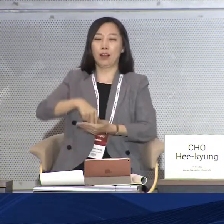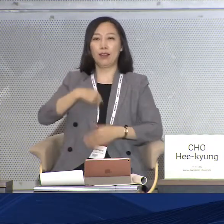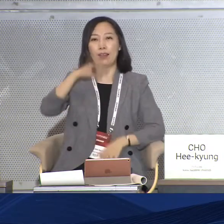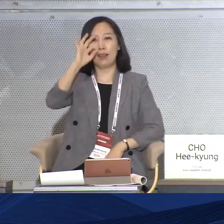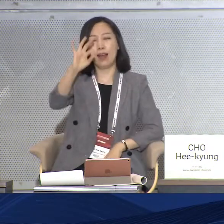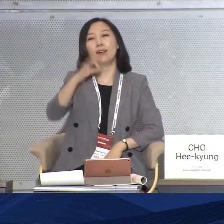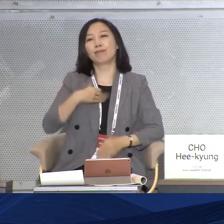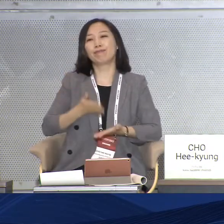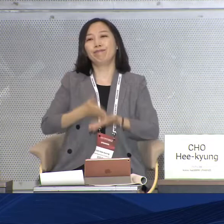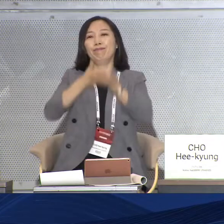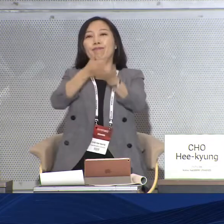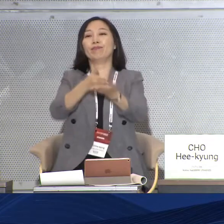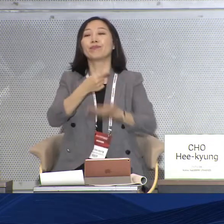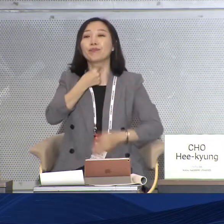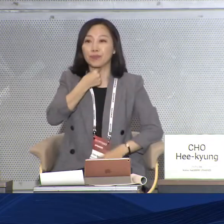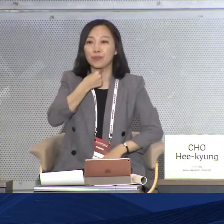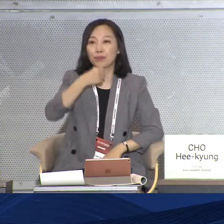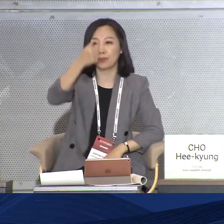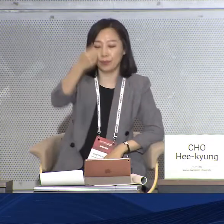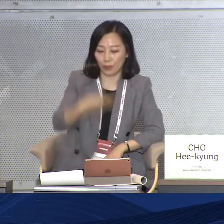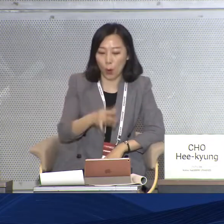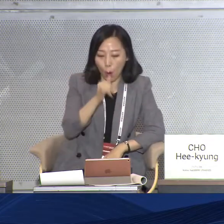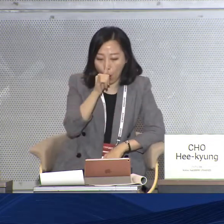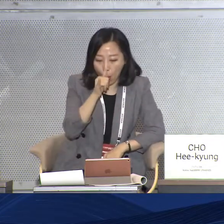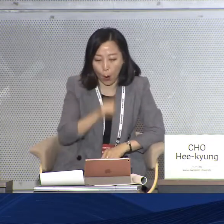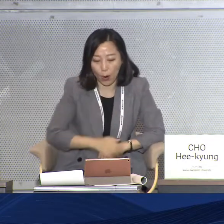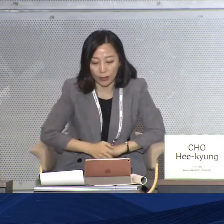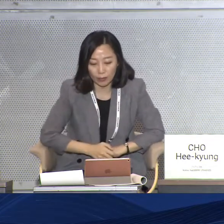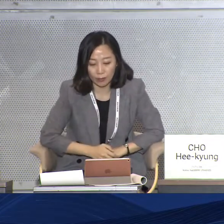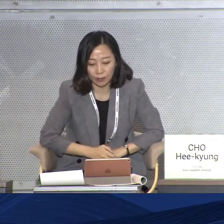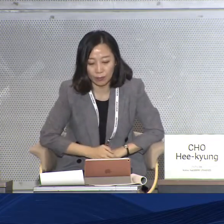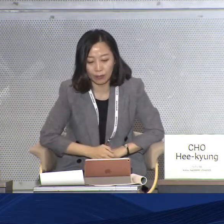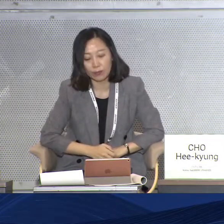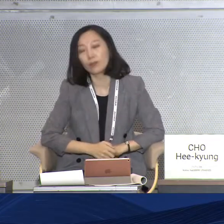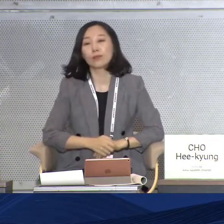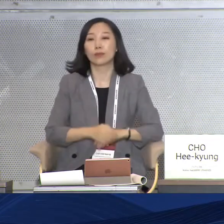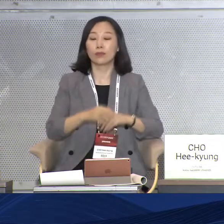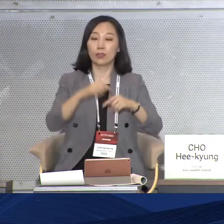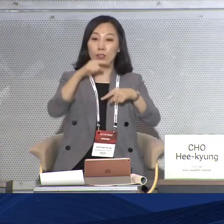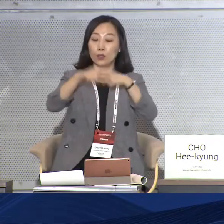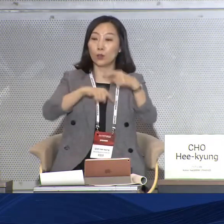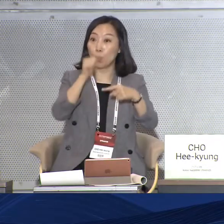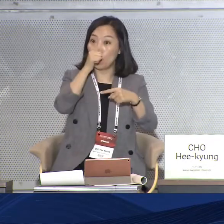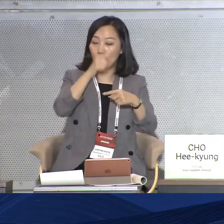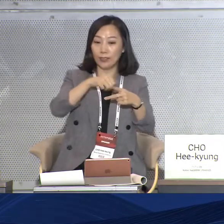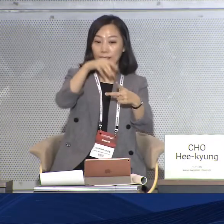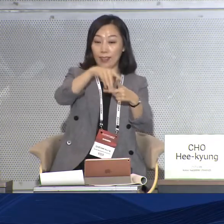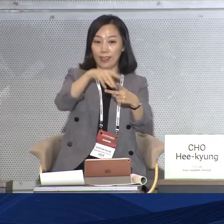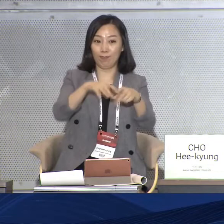그럼으로써 제가 농인 당사자 입장으로서 제안을 드리고 싶은 점은